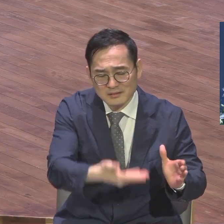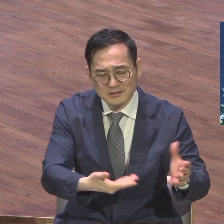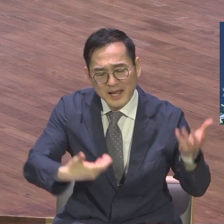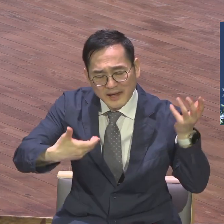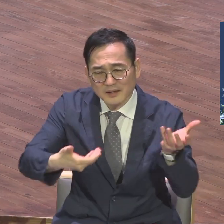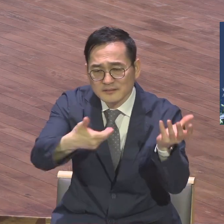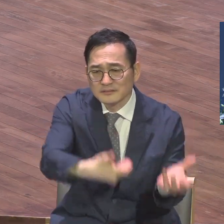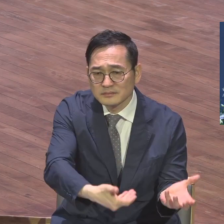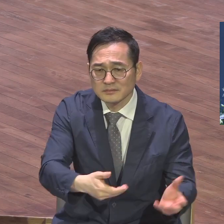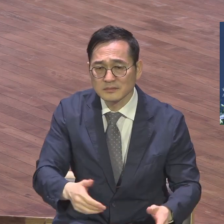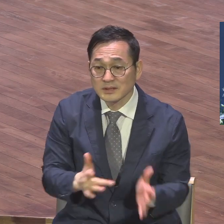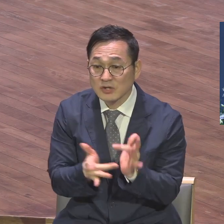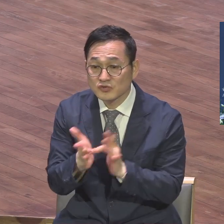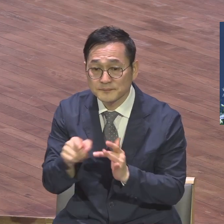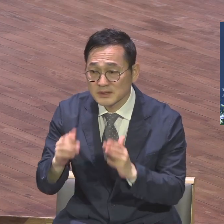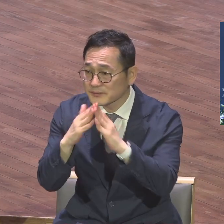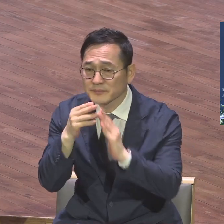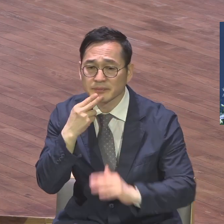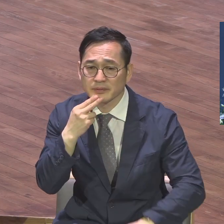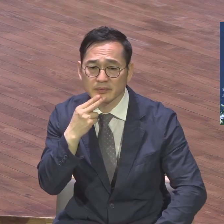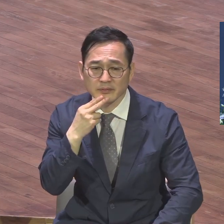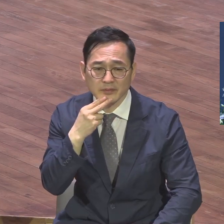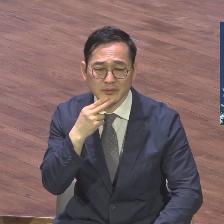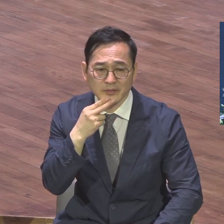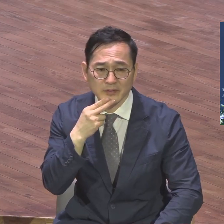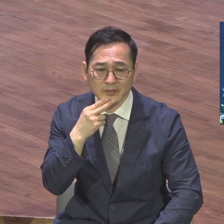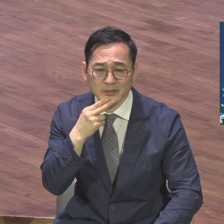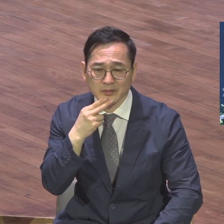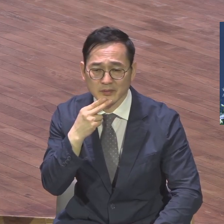집이 있었는데 예수님이 어디서 나셨냐?